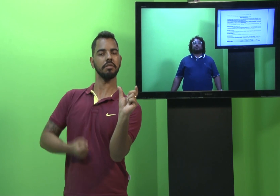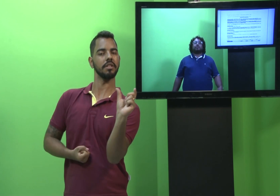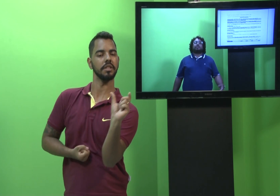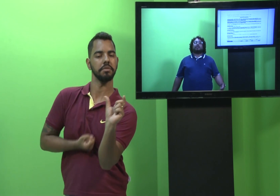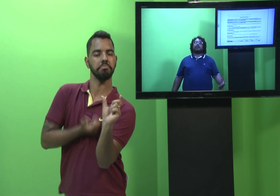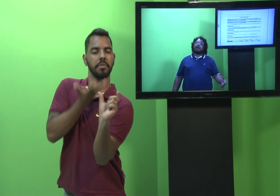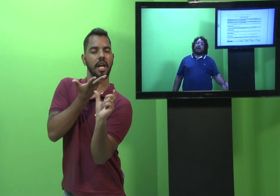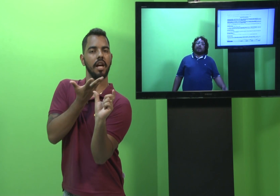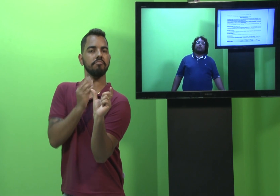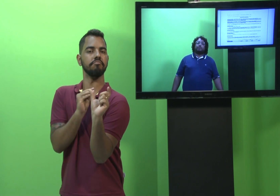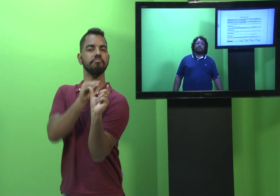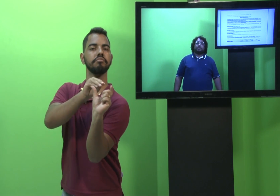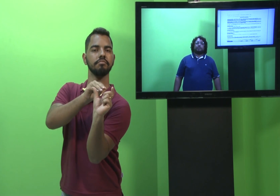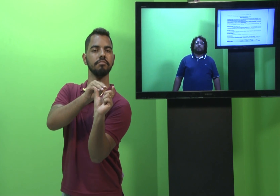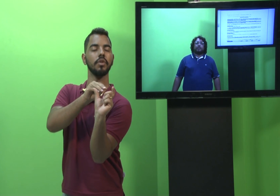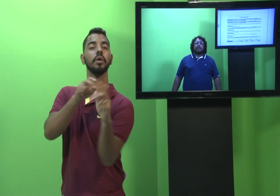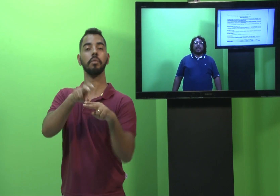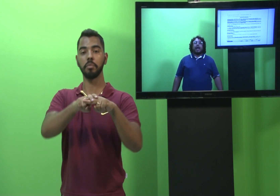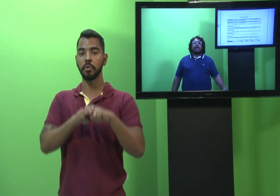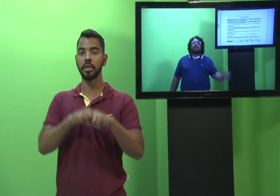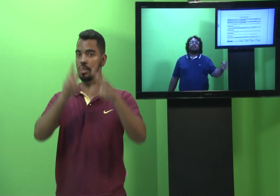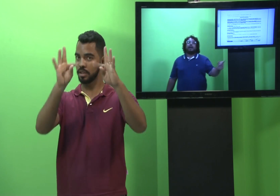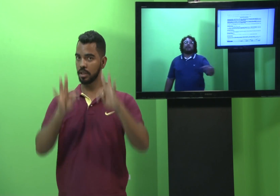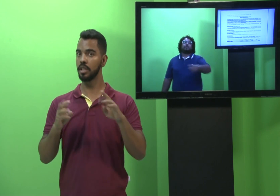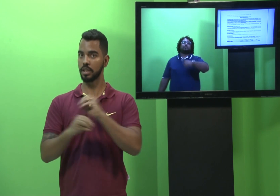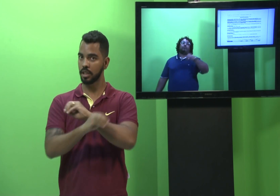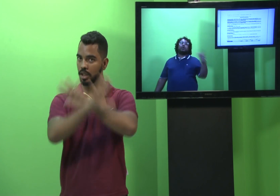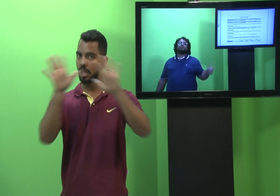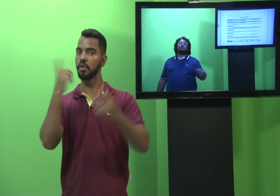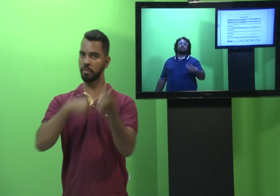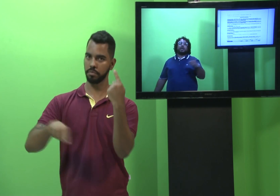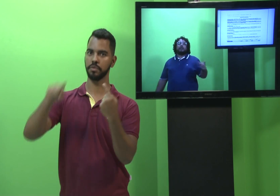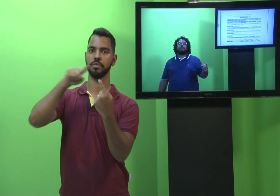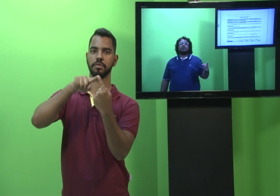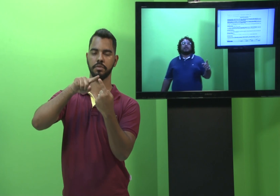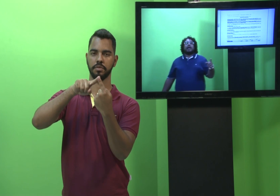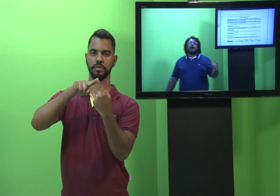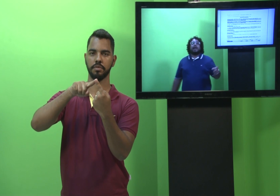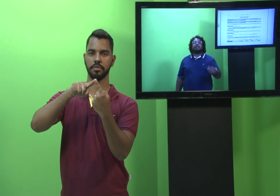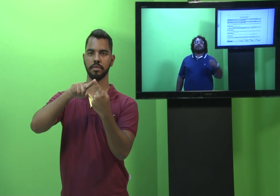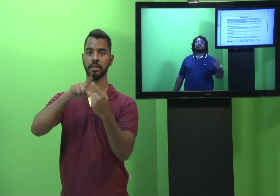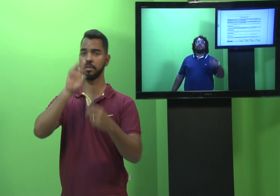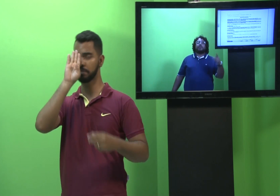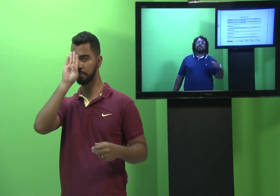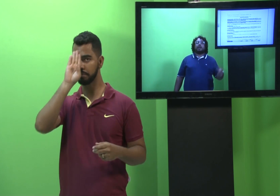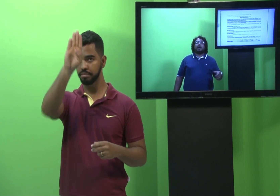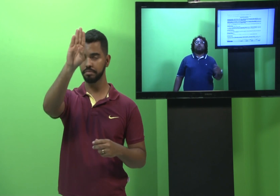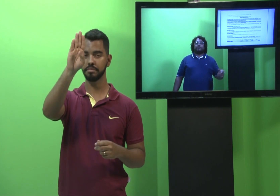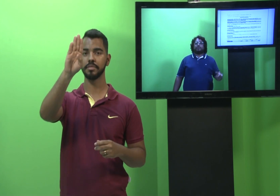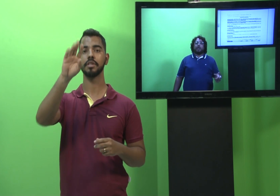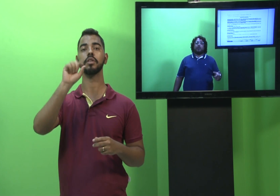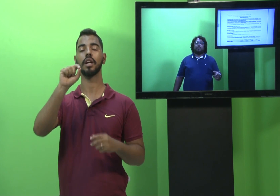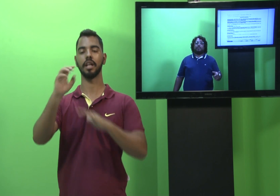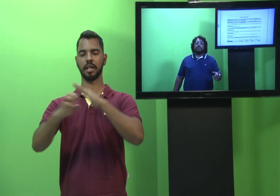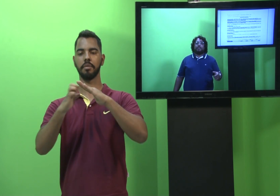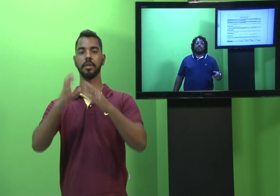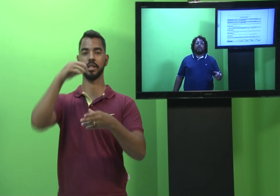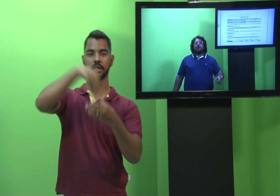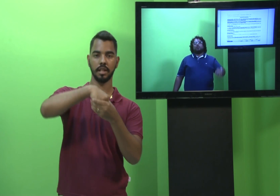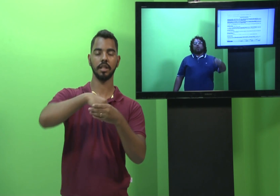de uma escrita clara e objetiva, ainda mais quando o nosso objeto é a redação empresarial oficial.